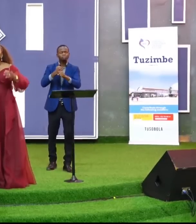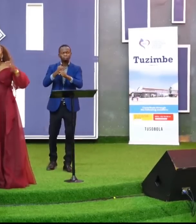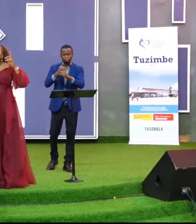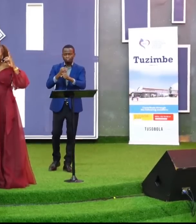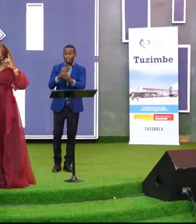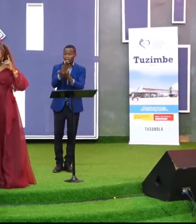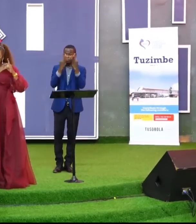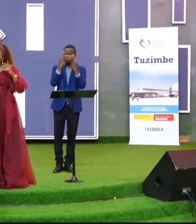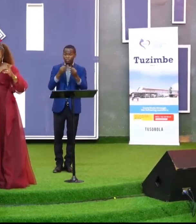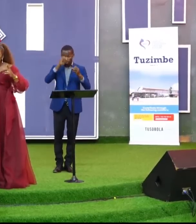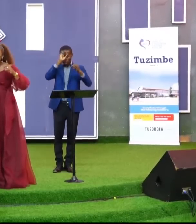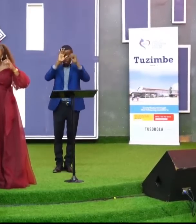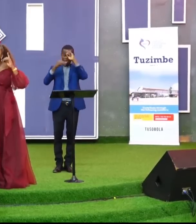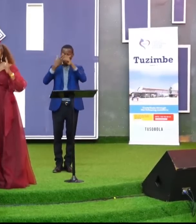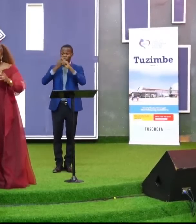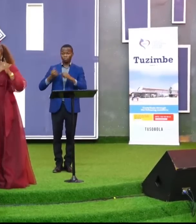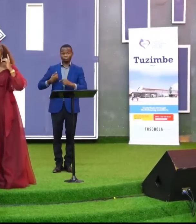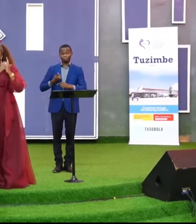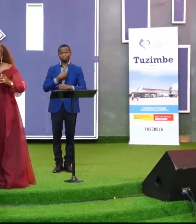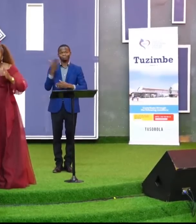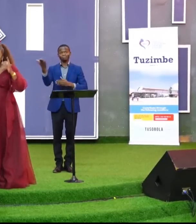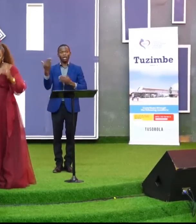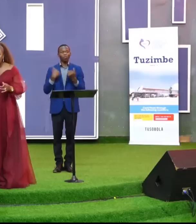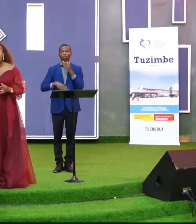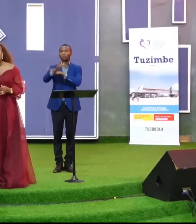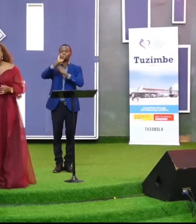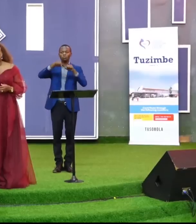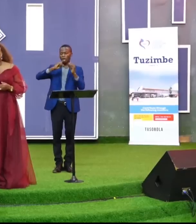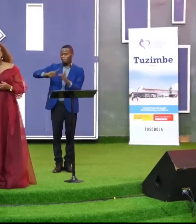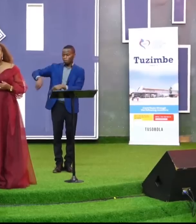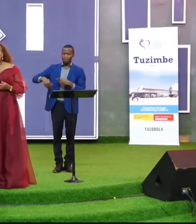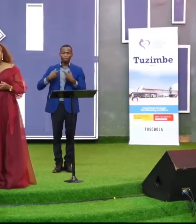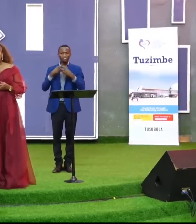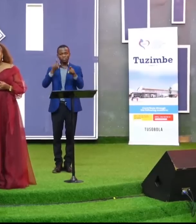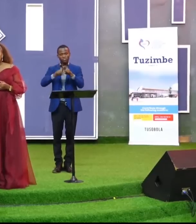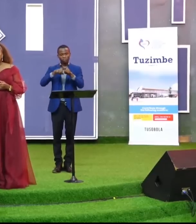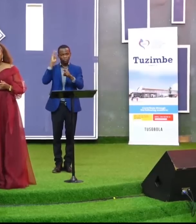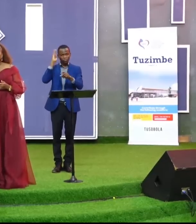Serumaga, Katonda tagenda kusosola, naawe agenda kukolera.